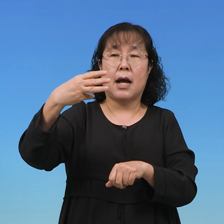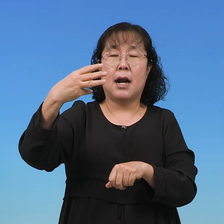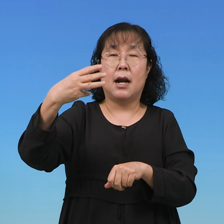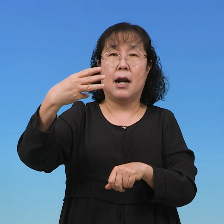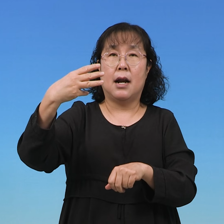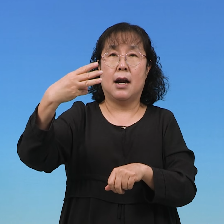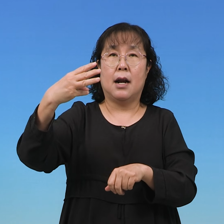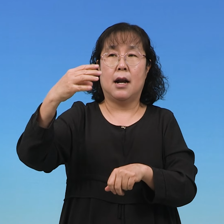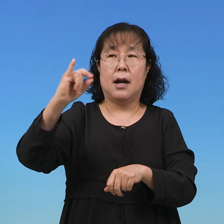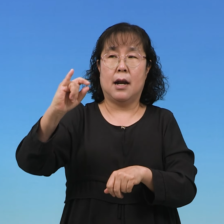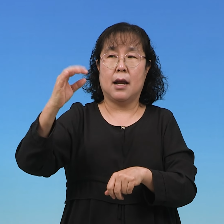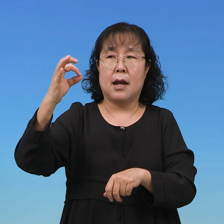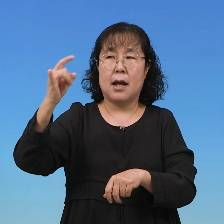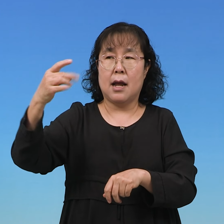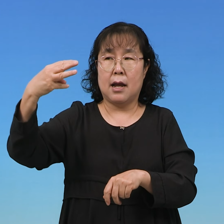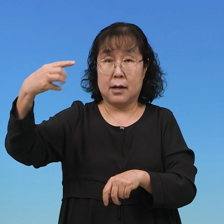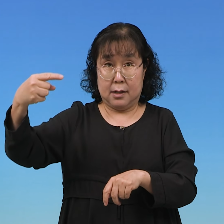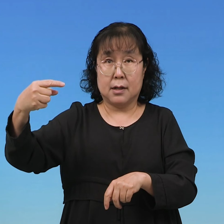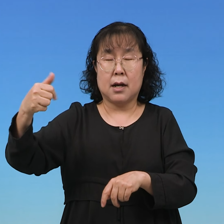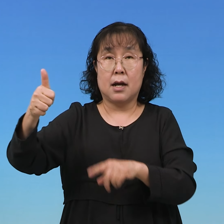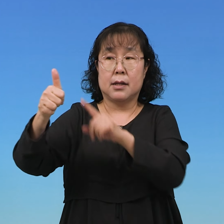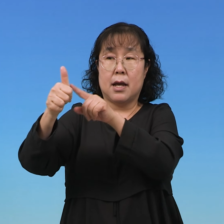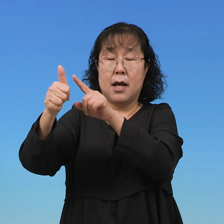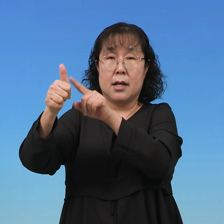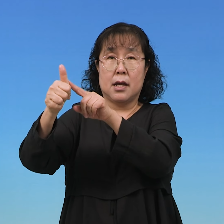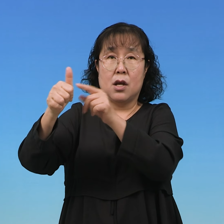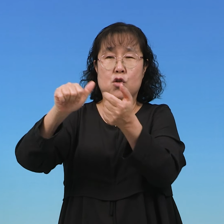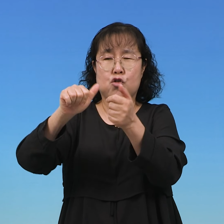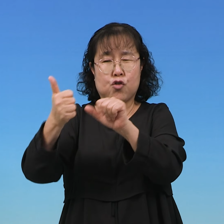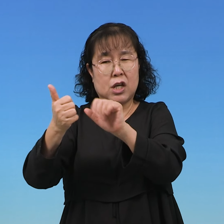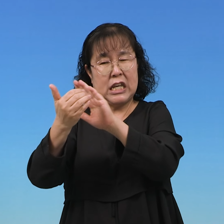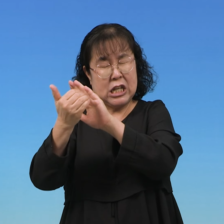이제 나이가 많이